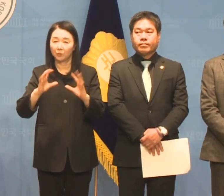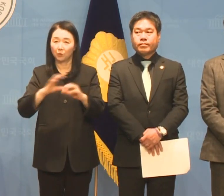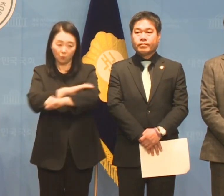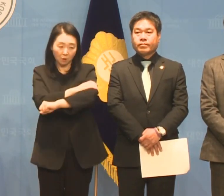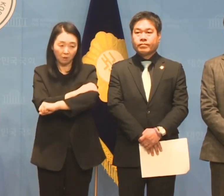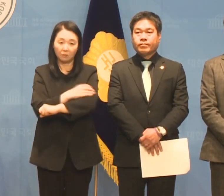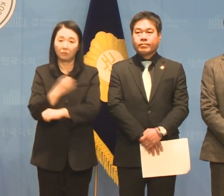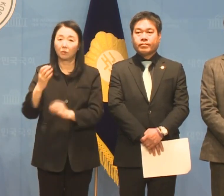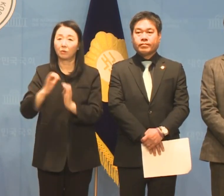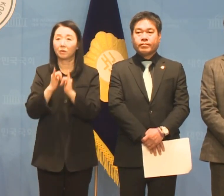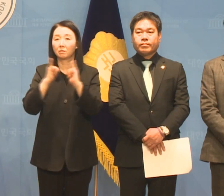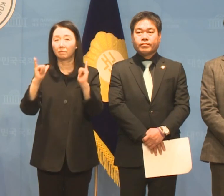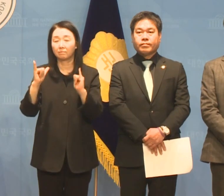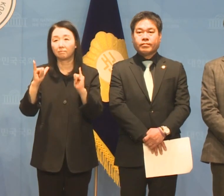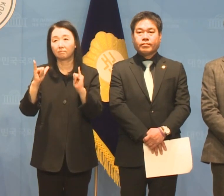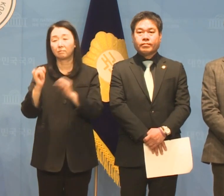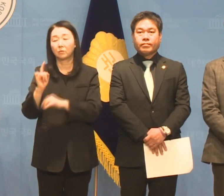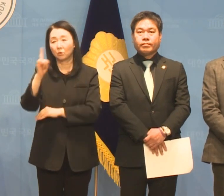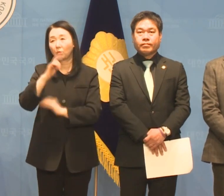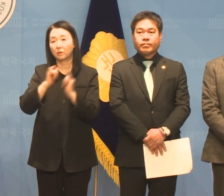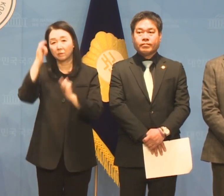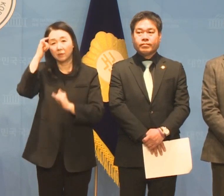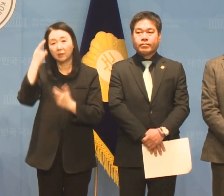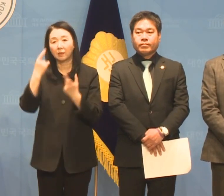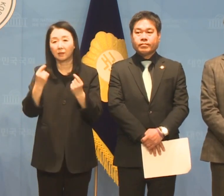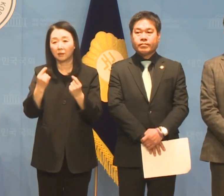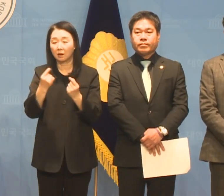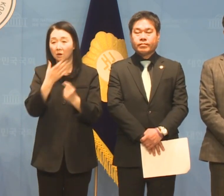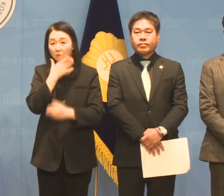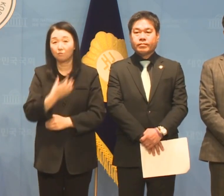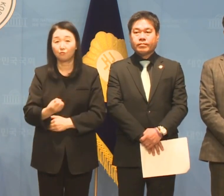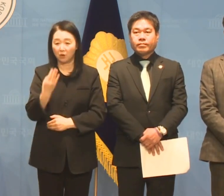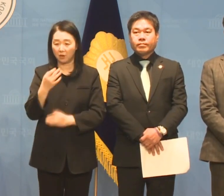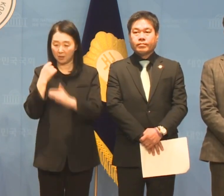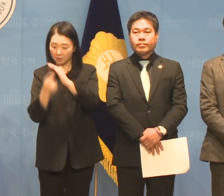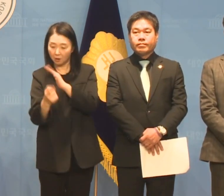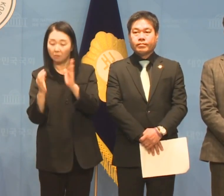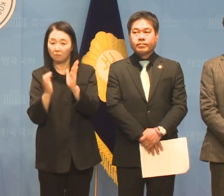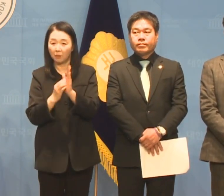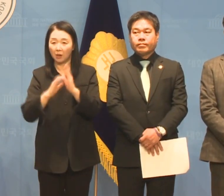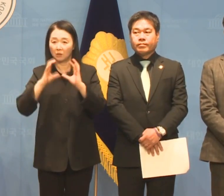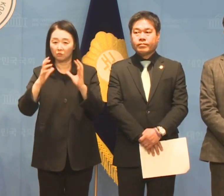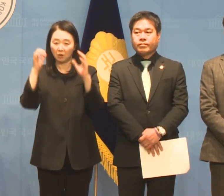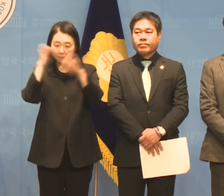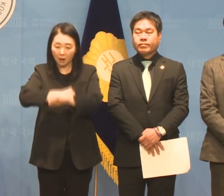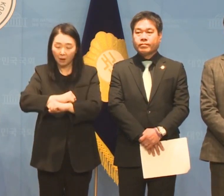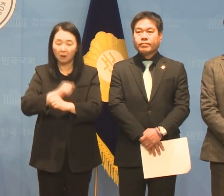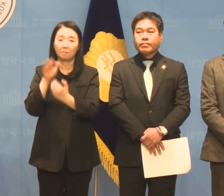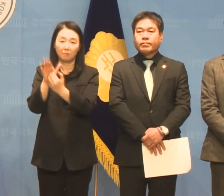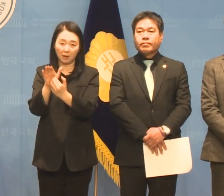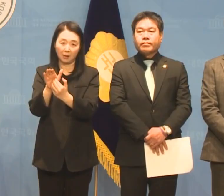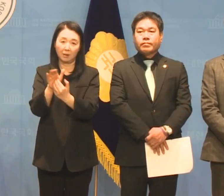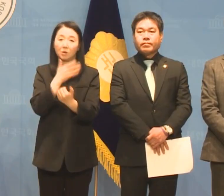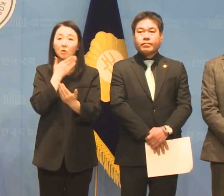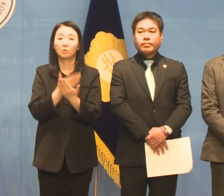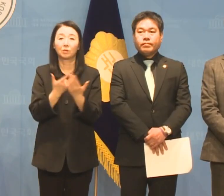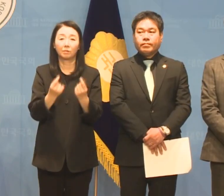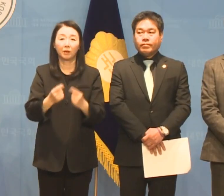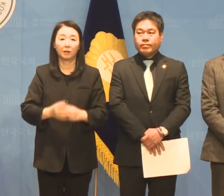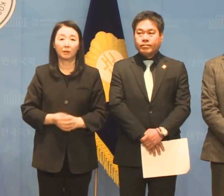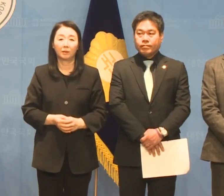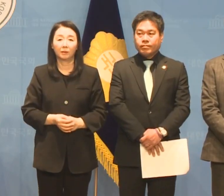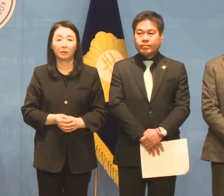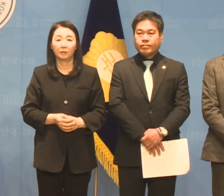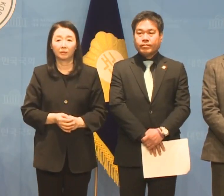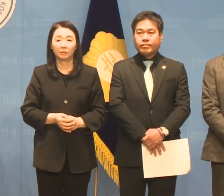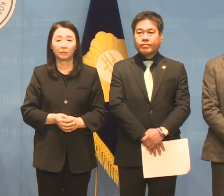그리고 많은 시민들의 높은 시민의식이 이 불행한 계엄이 국가의 파국으로 막았던 그런 일이었습니다. 이번 12.3 계엄